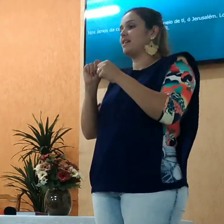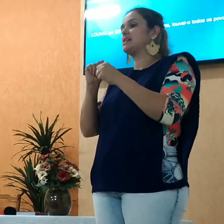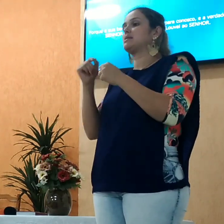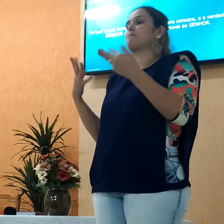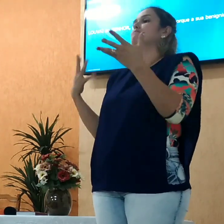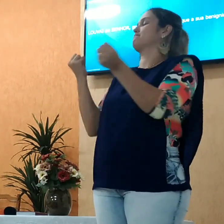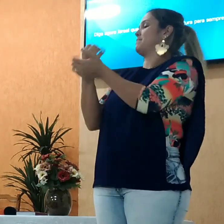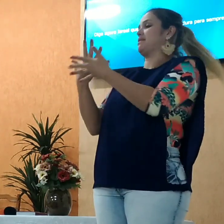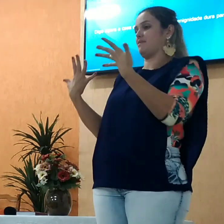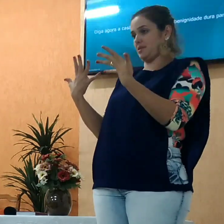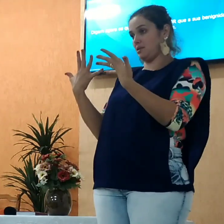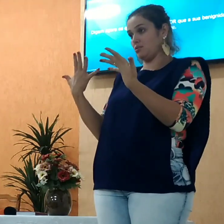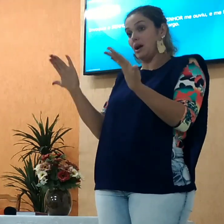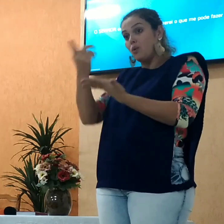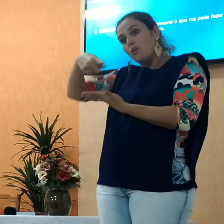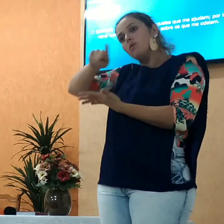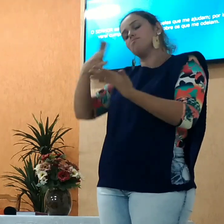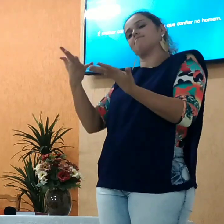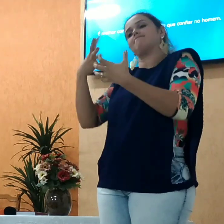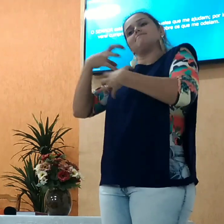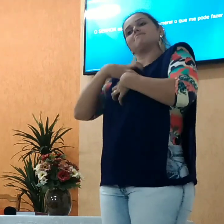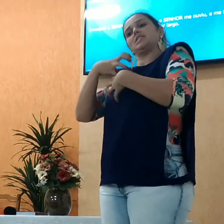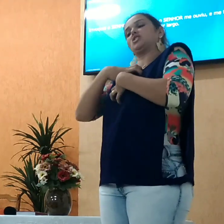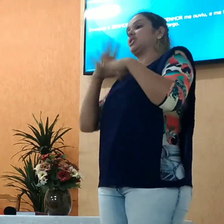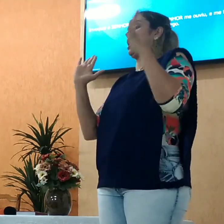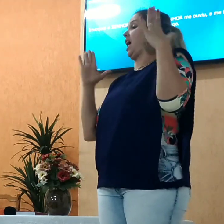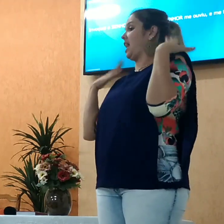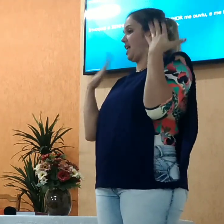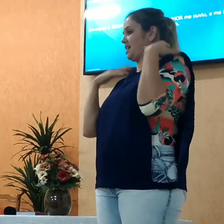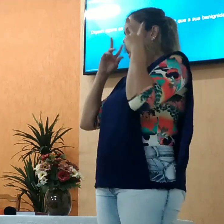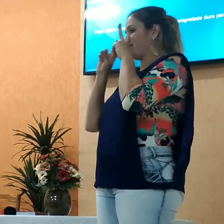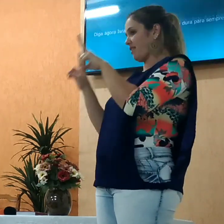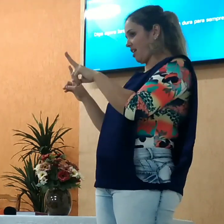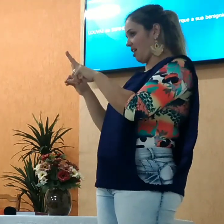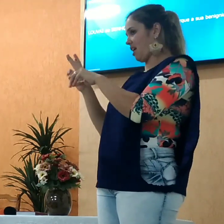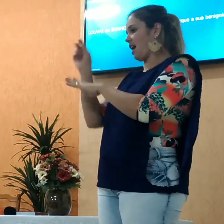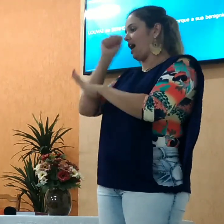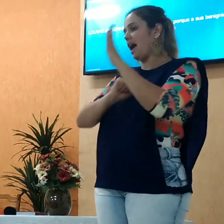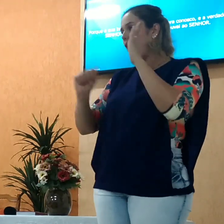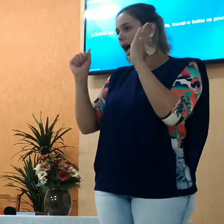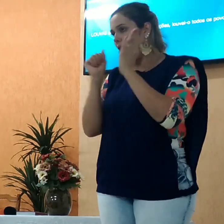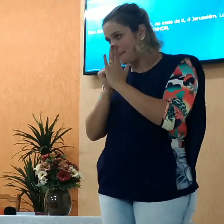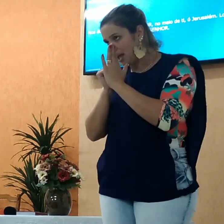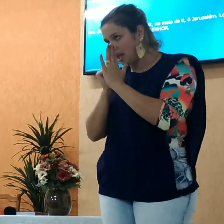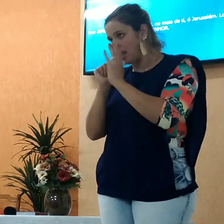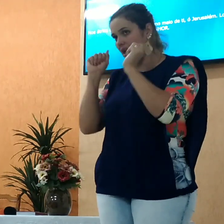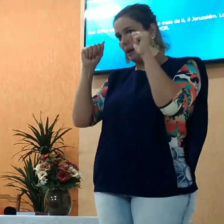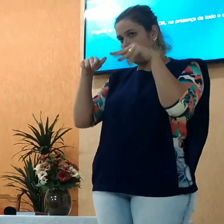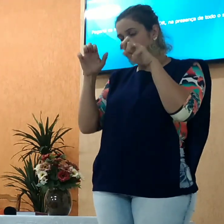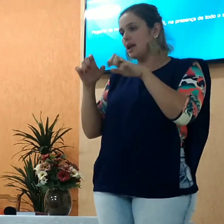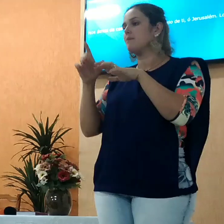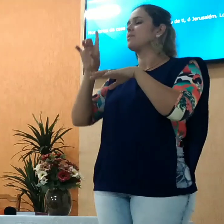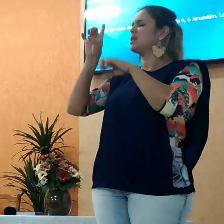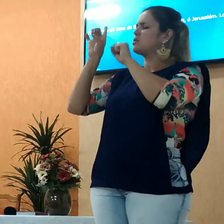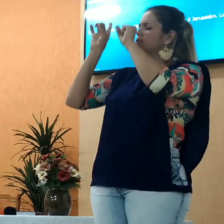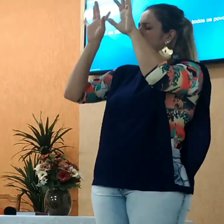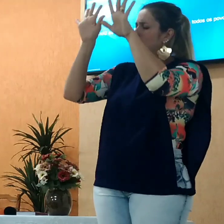regozijemo-nos e alegramo-nos nele. Amém? Que Deus abençoe o nosso coração.